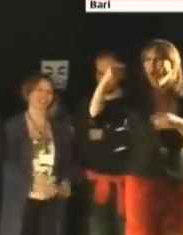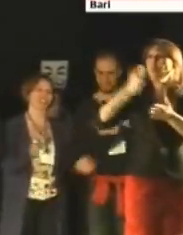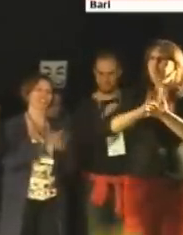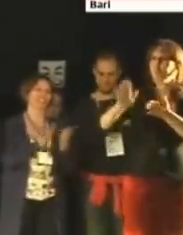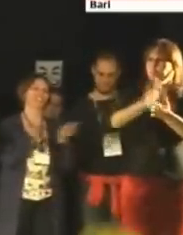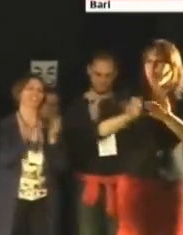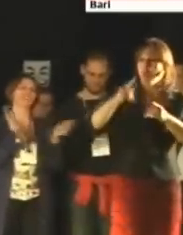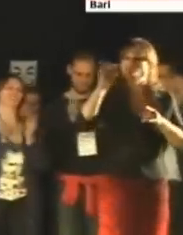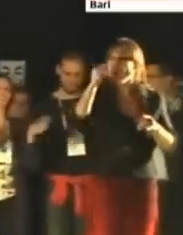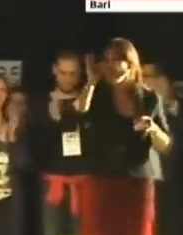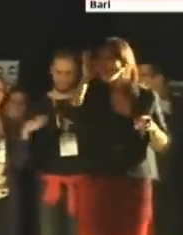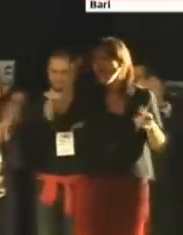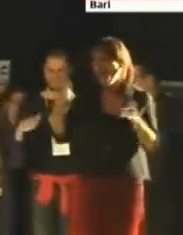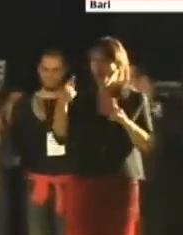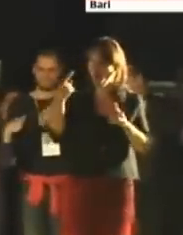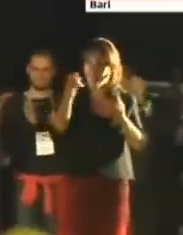fiore nell'occhiello.